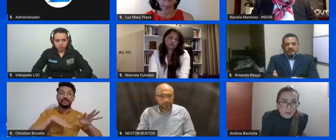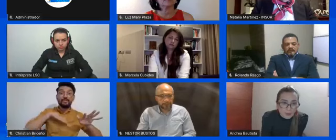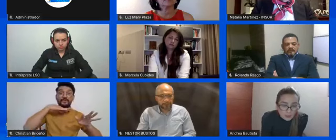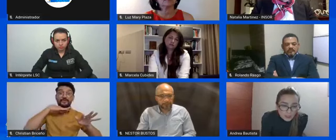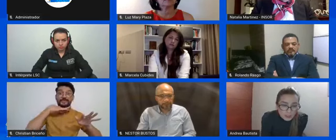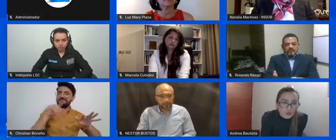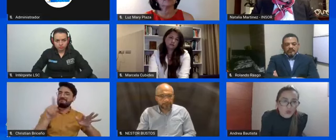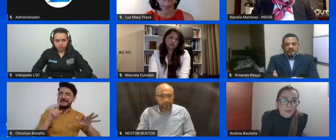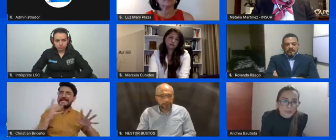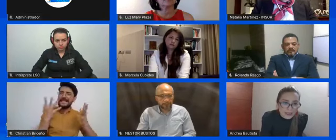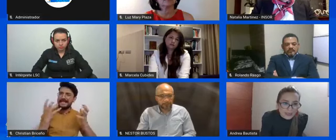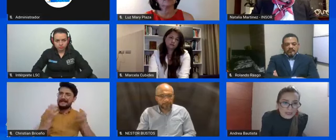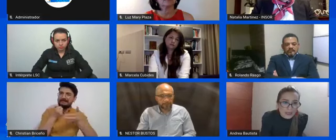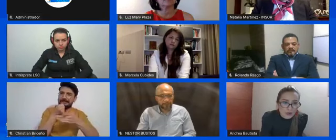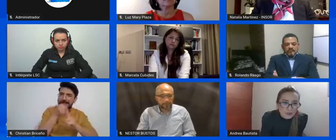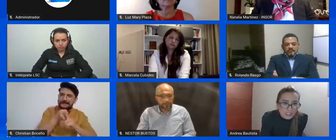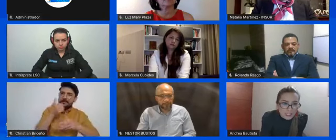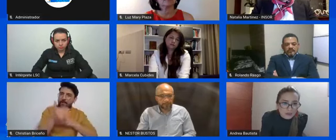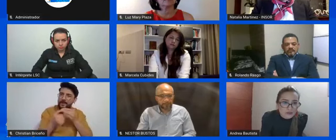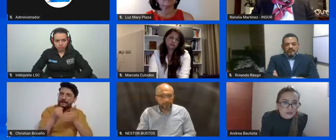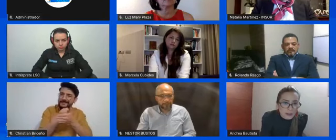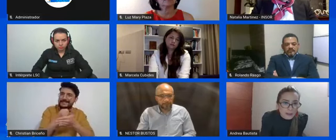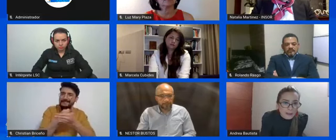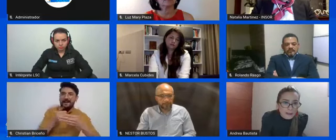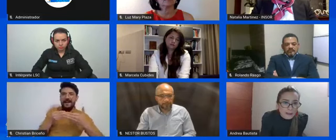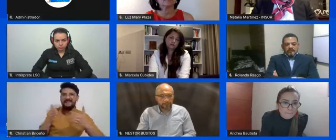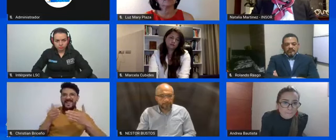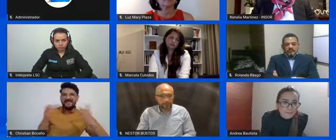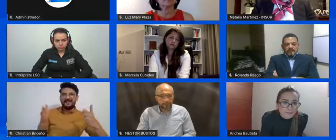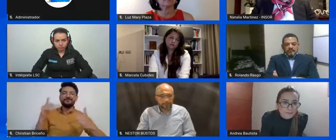Por ejemplo, en YouTube publicar contenidos,